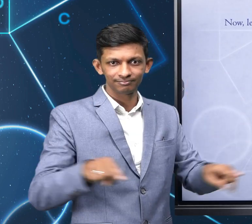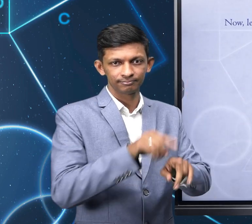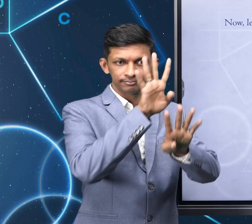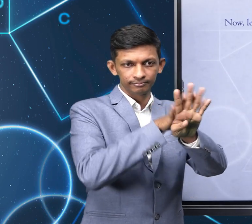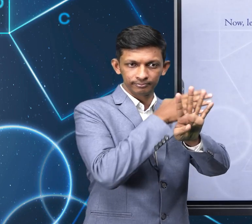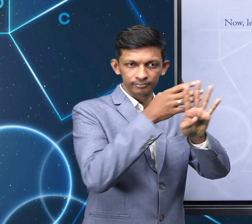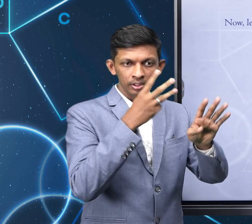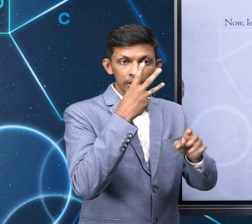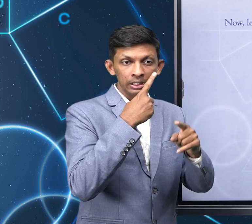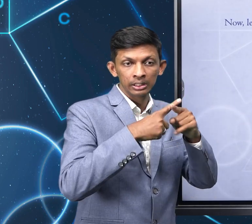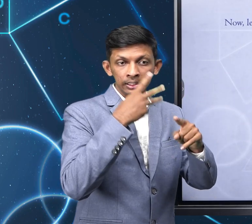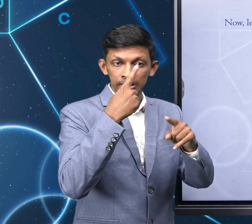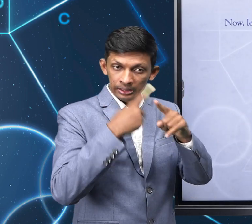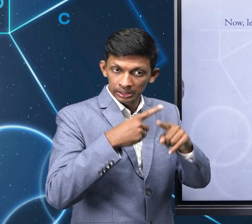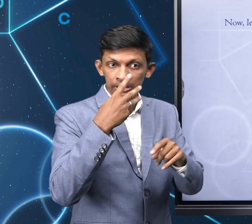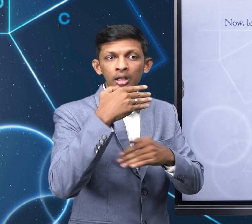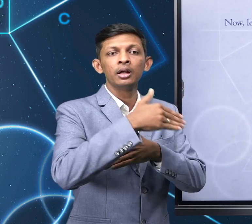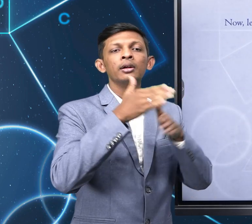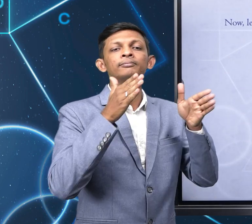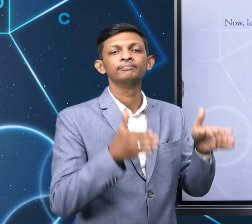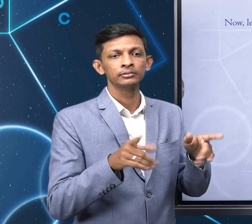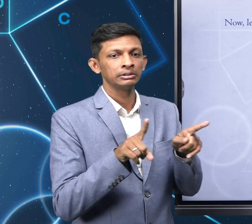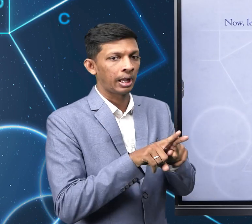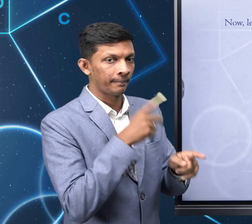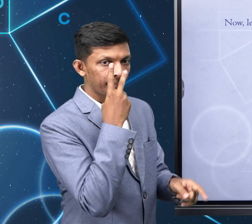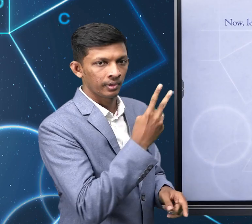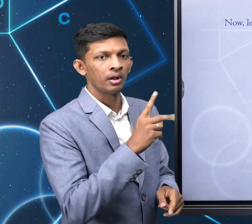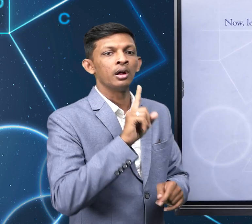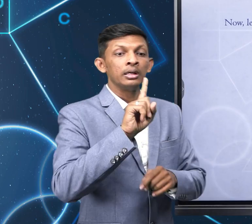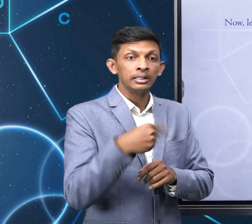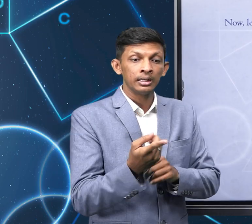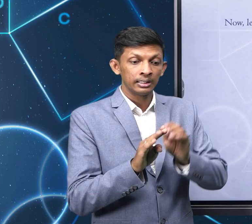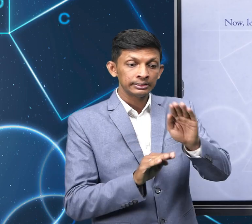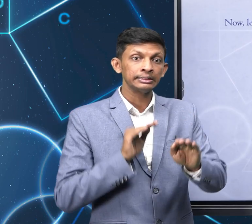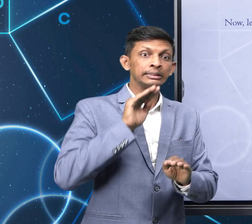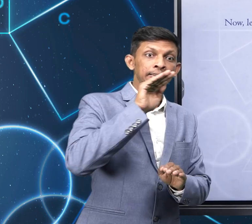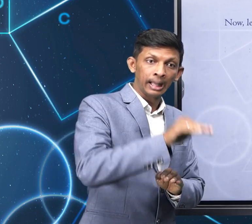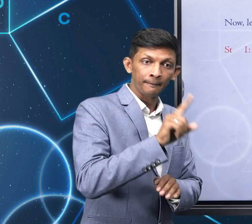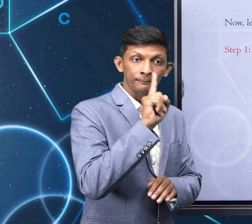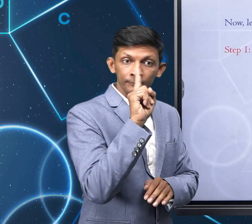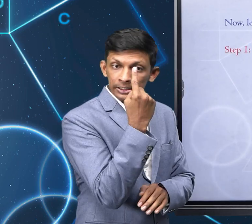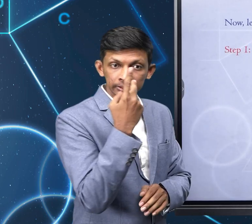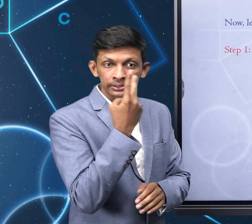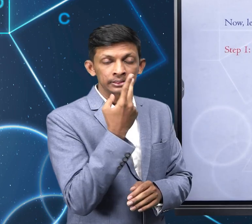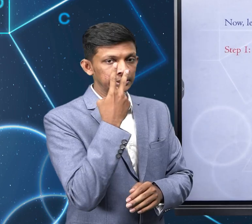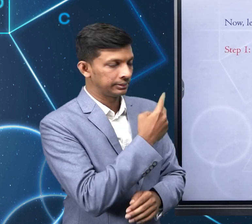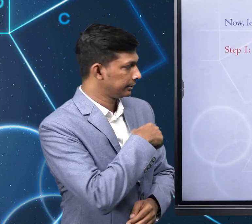3x3x3x3 घनाचे तिरकस रेखाचित्र काढूया. स्टेप 1. समोरचा चेहरा काढा.